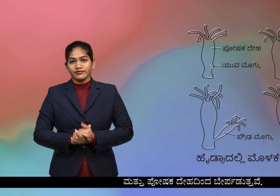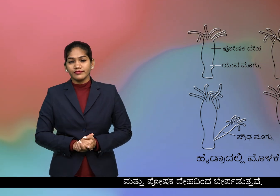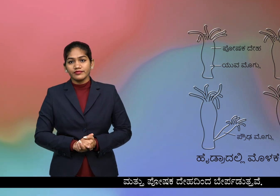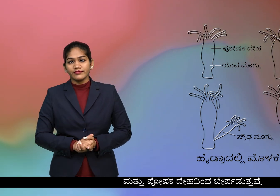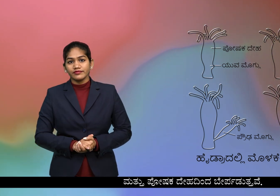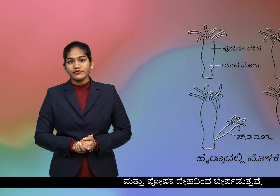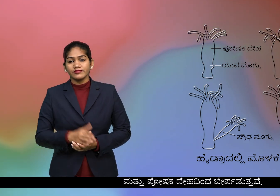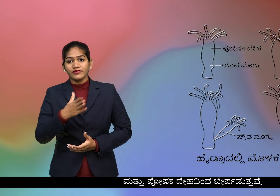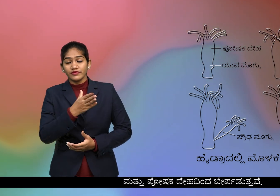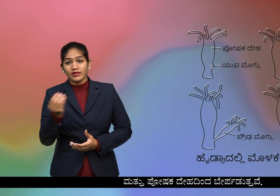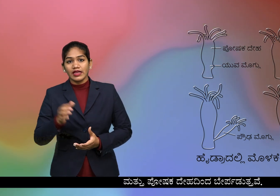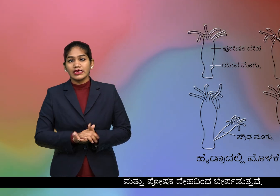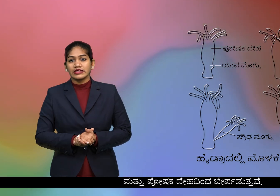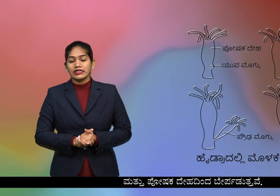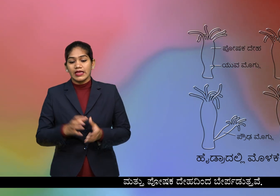ಮತ್ತು ಪೋಷಕ ದೇಹದಿಂದ ಬೇರ್ಪಡುತ್ತದೆ.